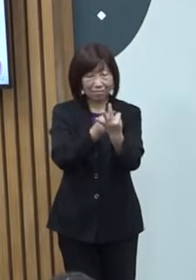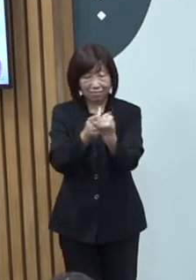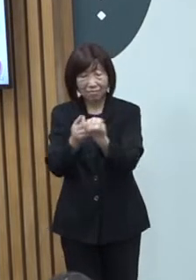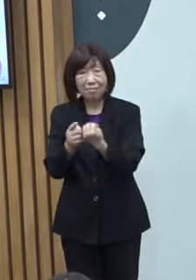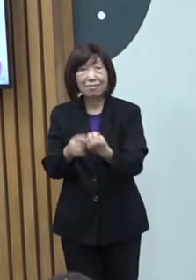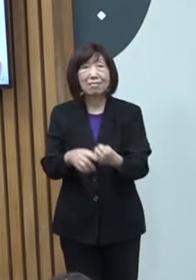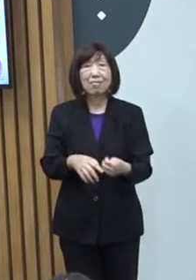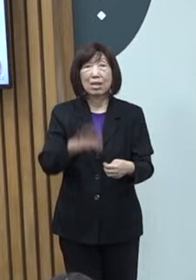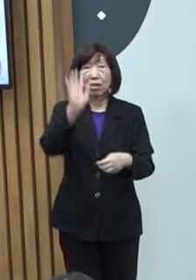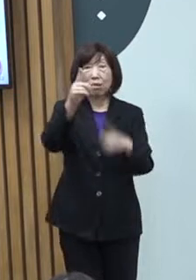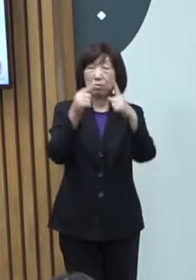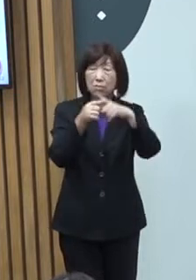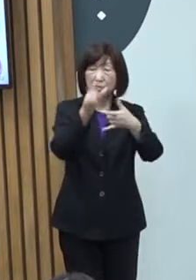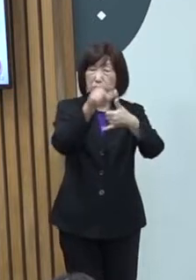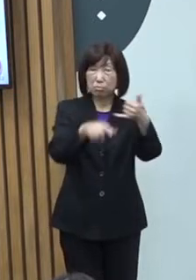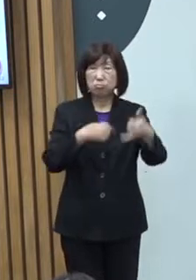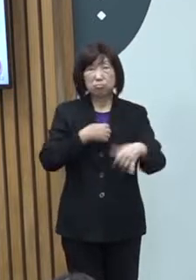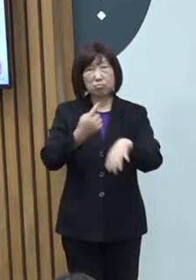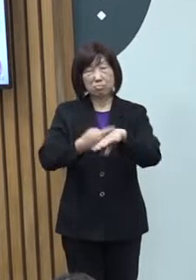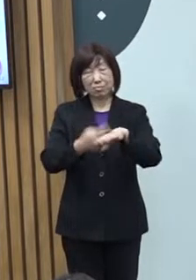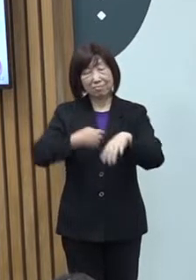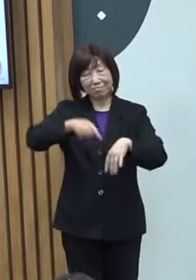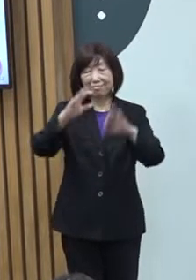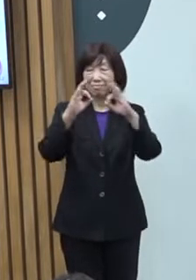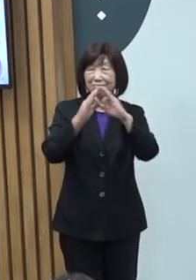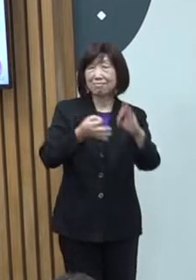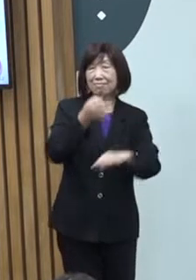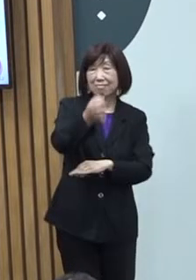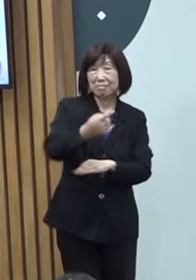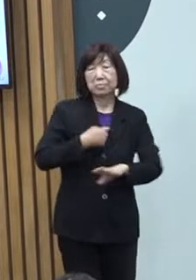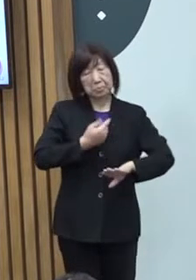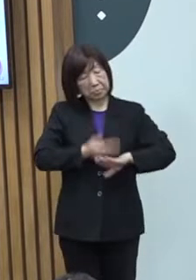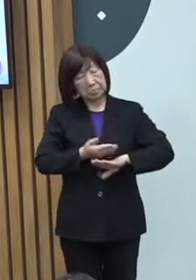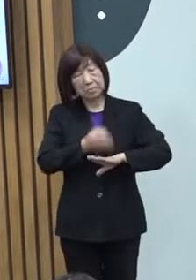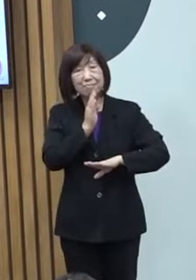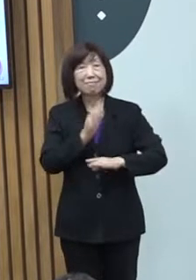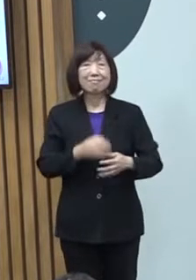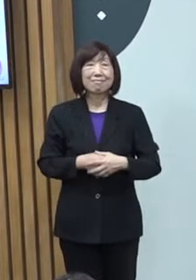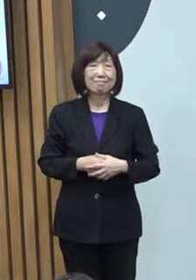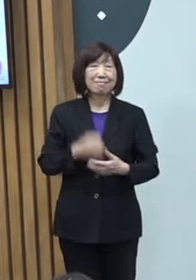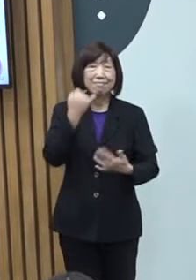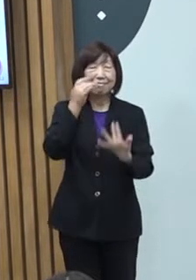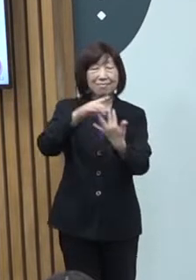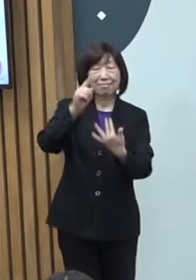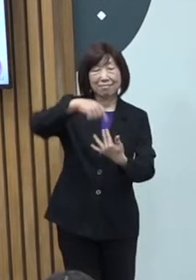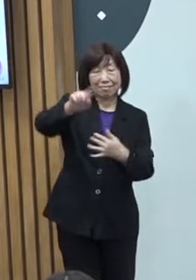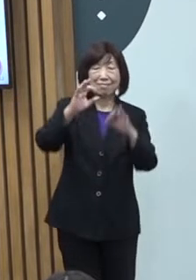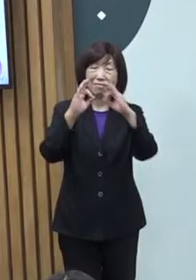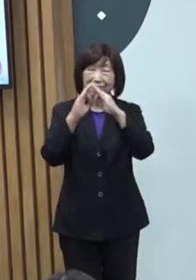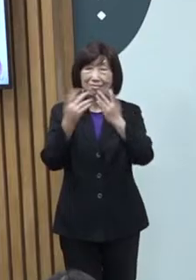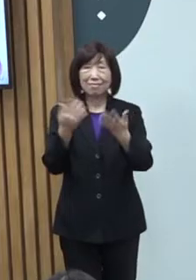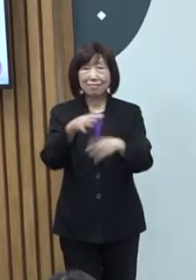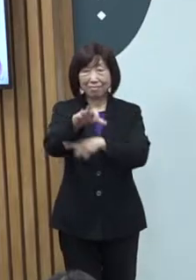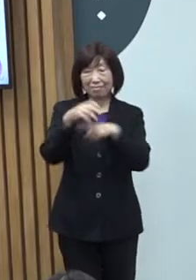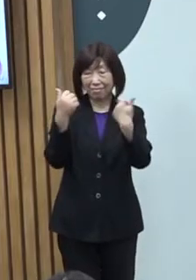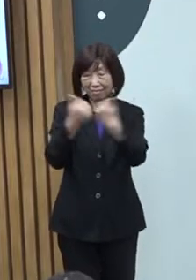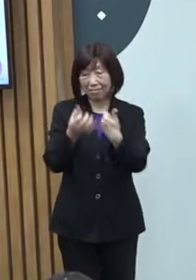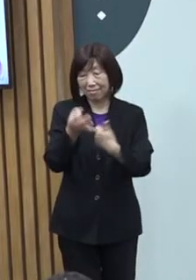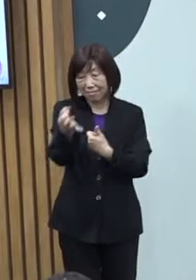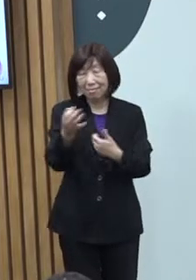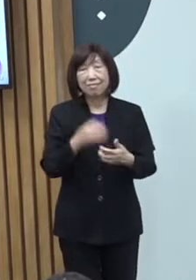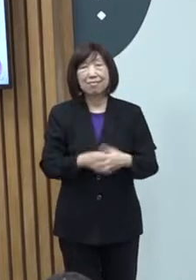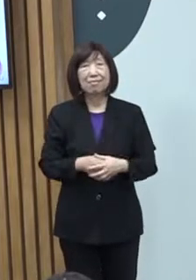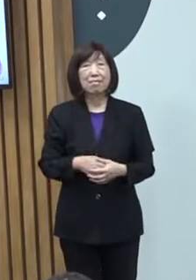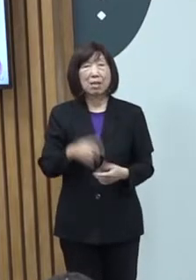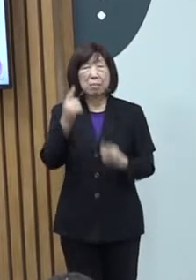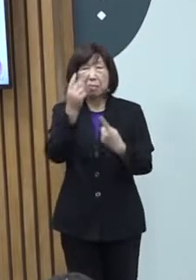一些民众他觉得还是要到金融机构去缴税他才比较放心的呢，他可以选择到银行啊农会去缴款，但